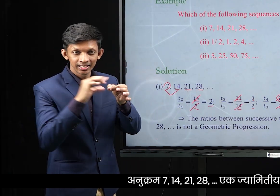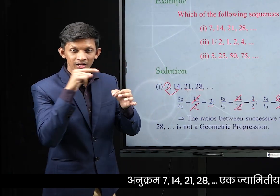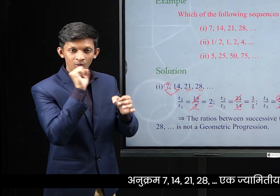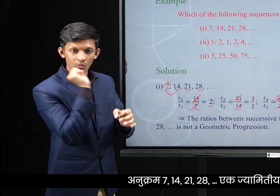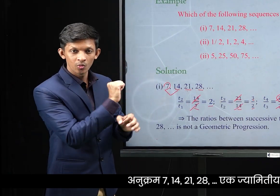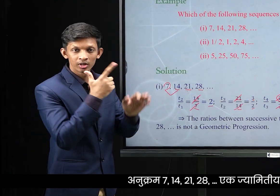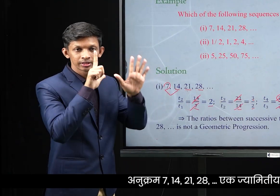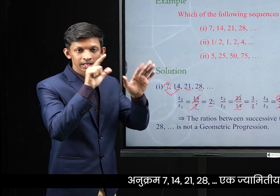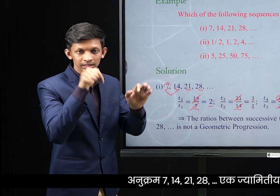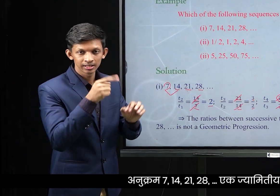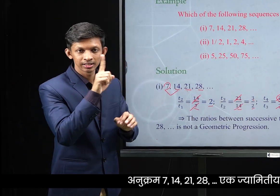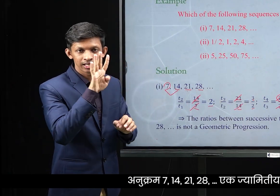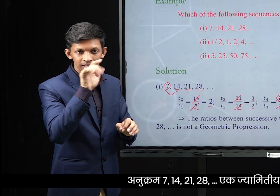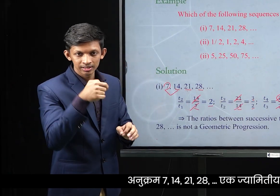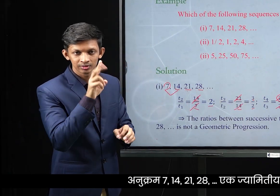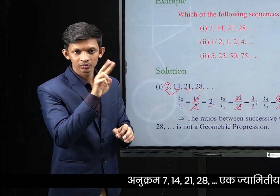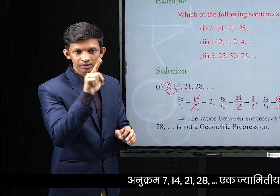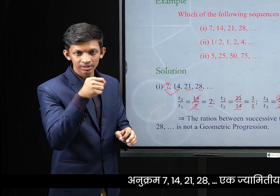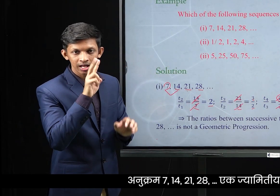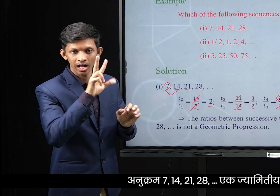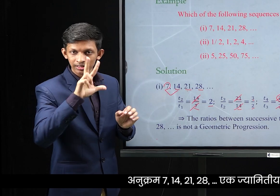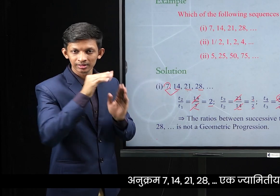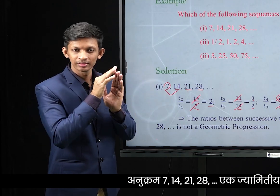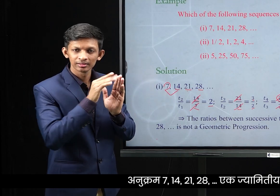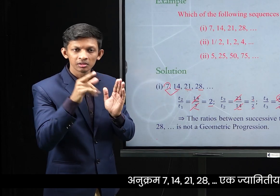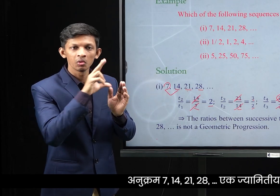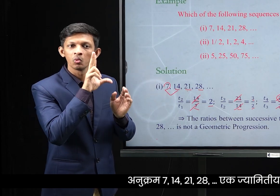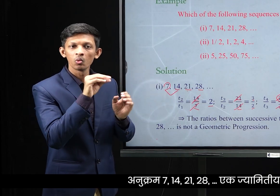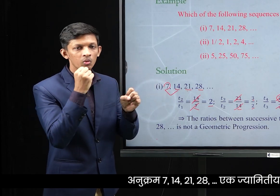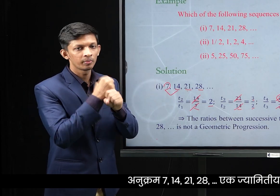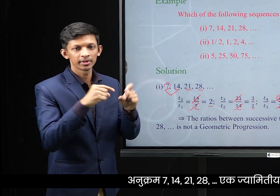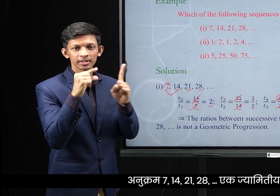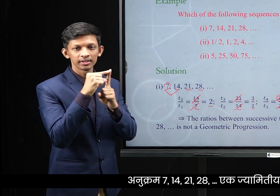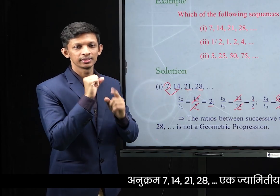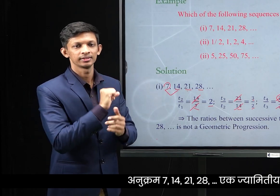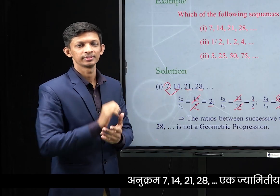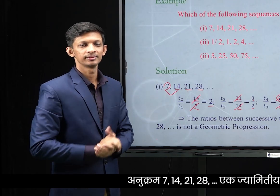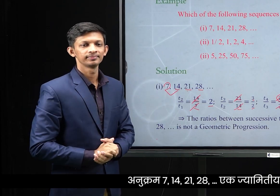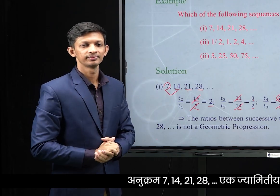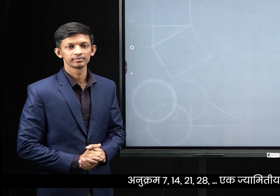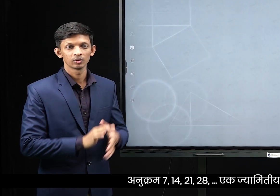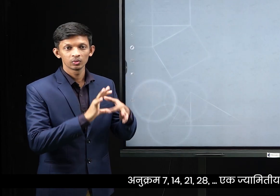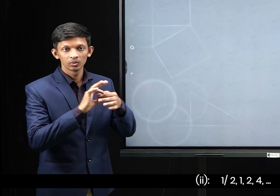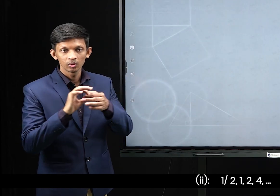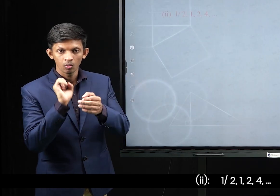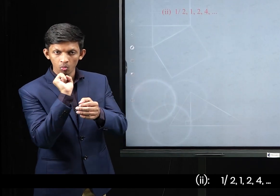अनुक्रम 7, 14, 21, 28 एक ज्यामितीय प्रगति नहीं है।